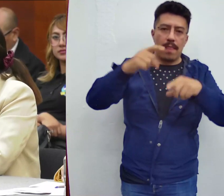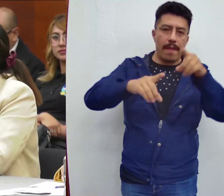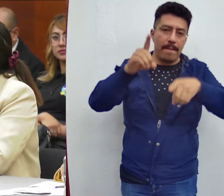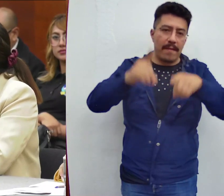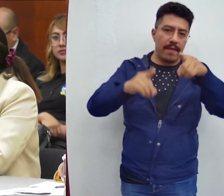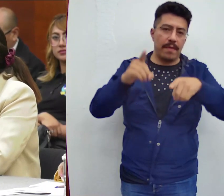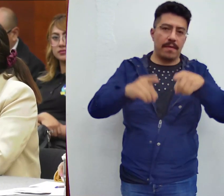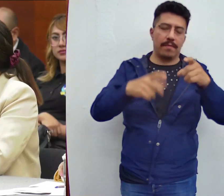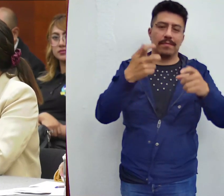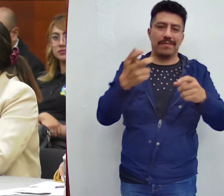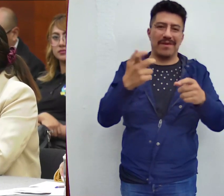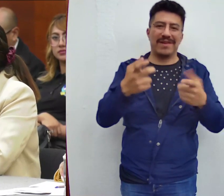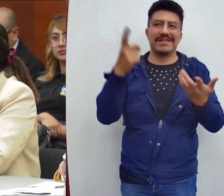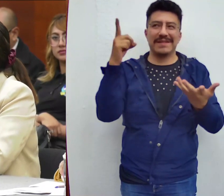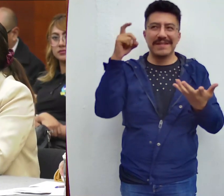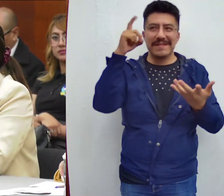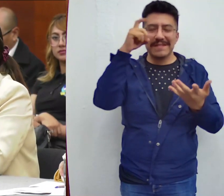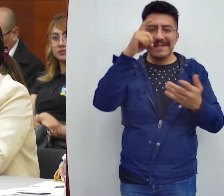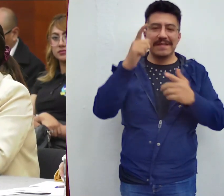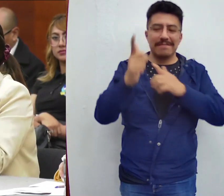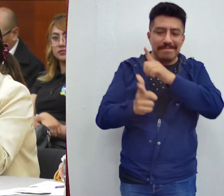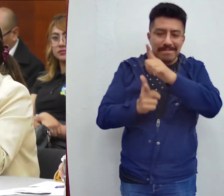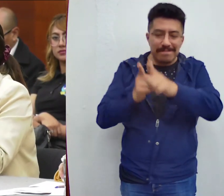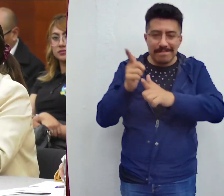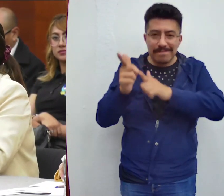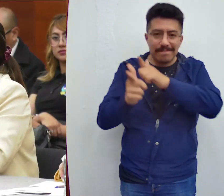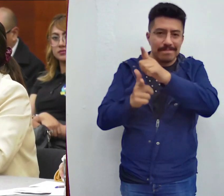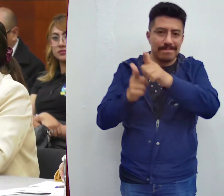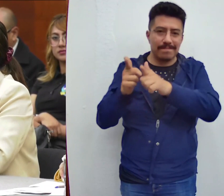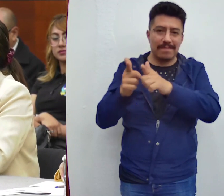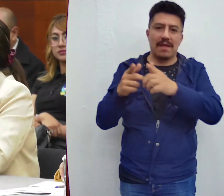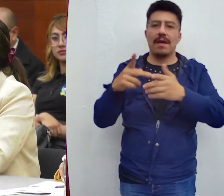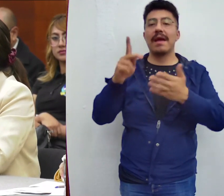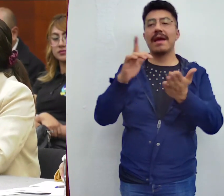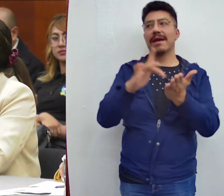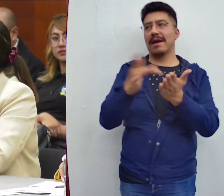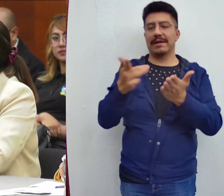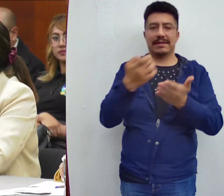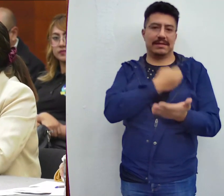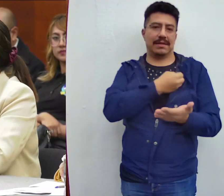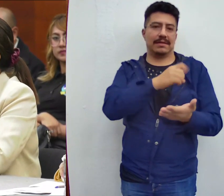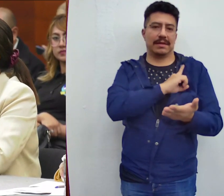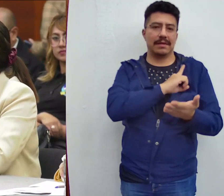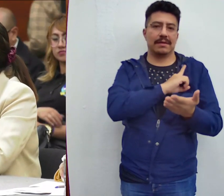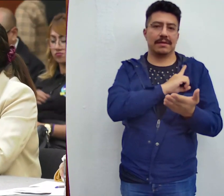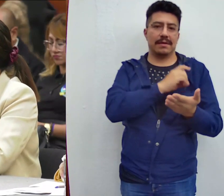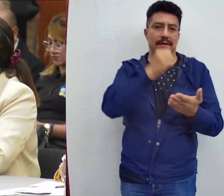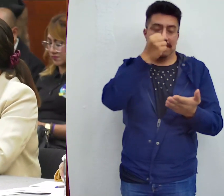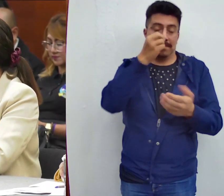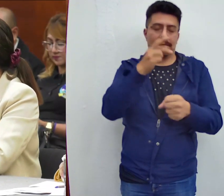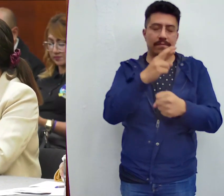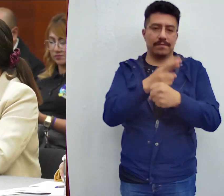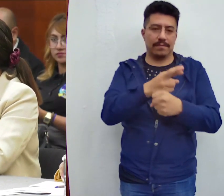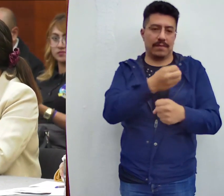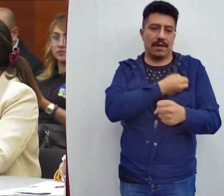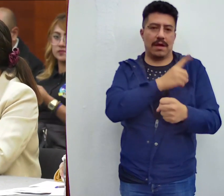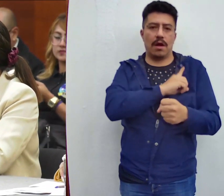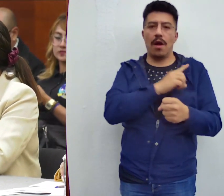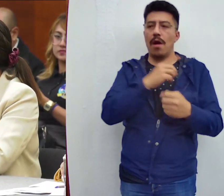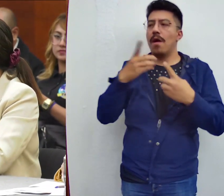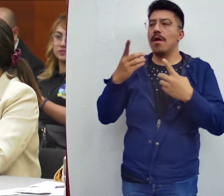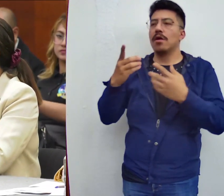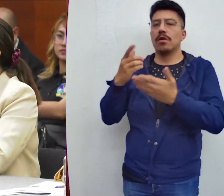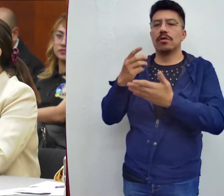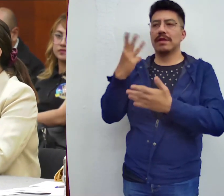estamos nuevamente por lanzarlo. Gracias a Dios, de parte de Secretaría de Salud me ofrecieron 3 médicos en